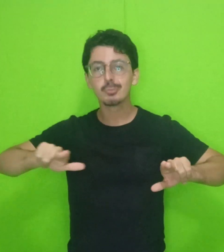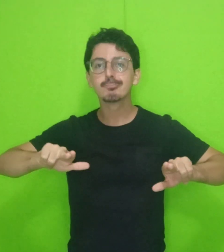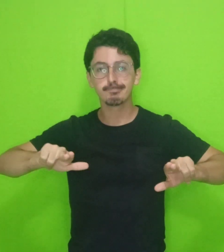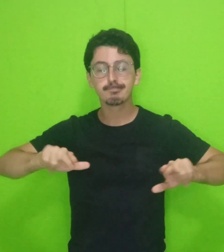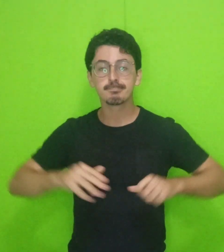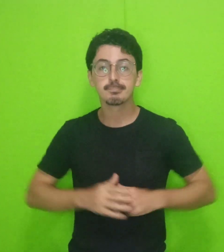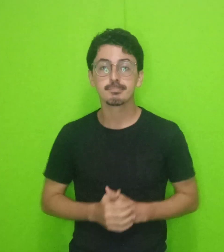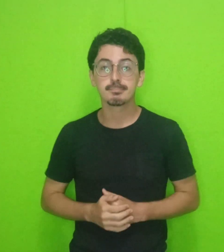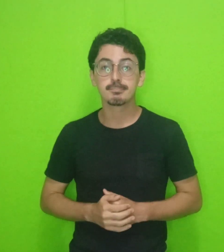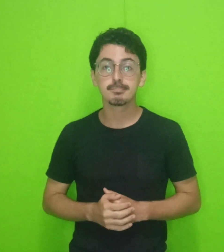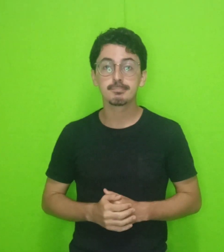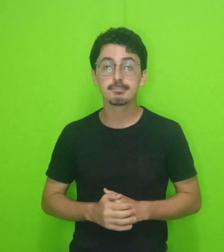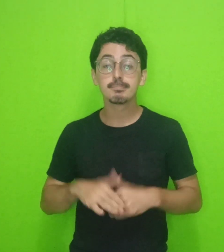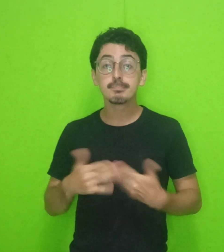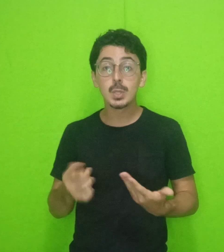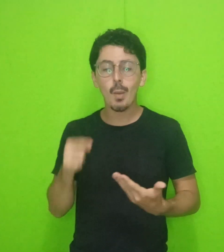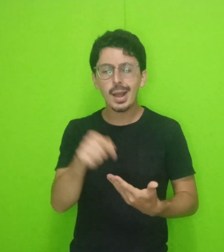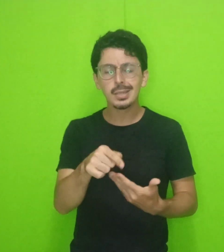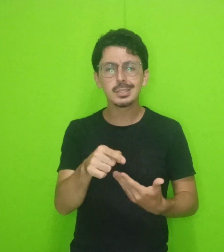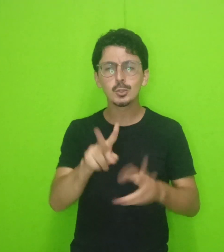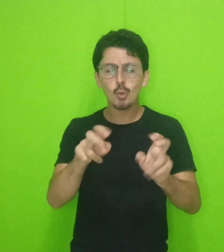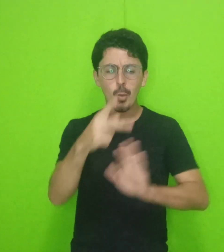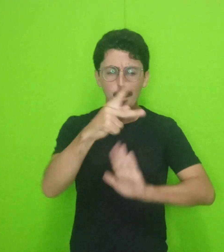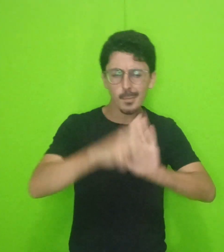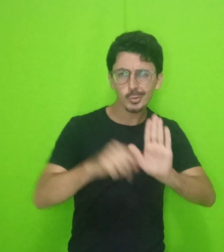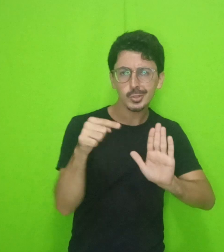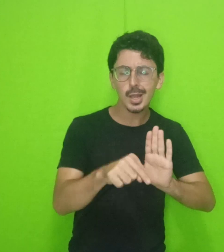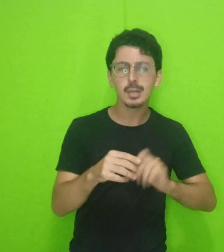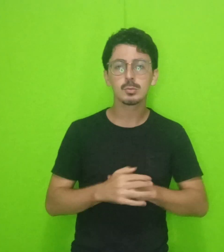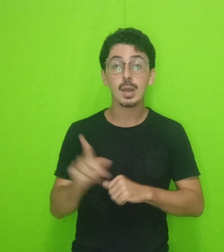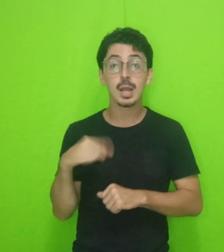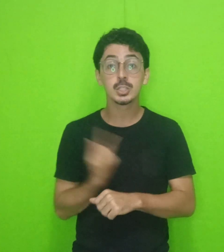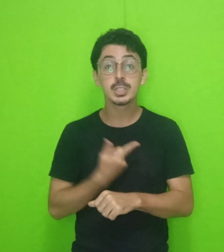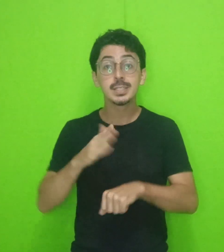os estudos do projeto foram feitos à luz de referenciais